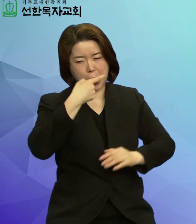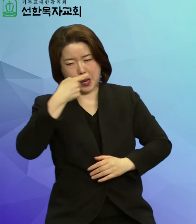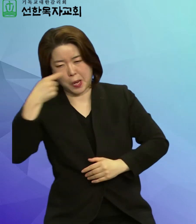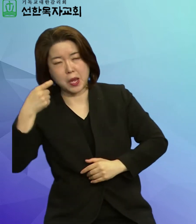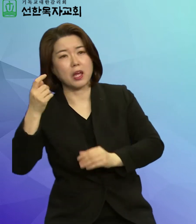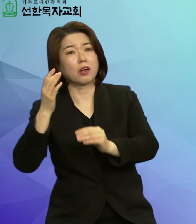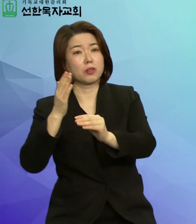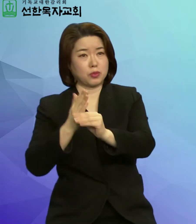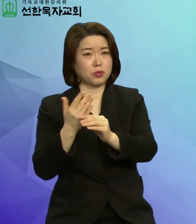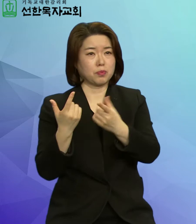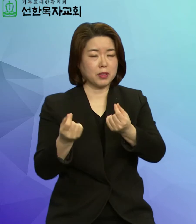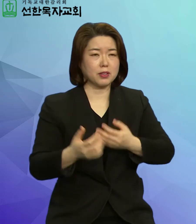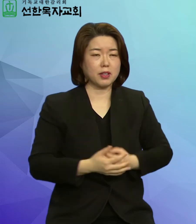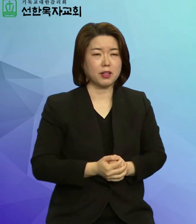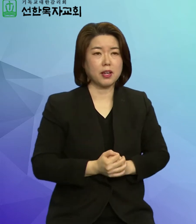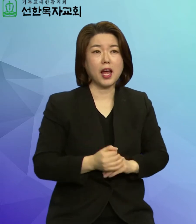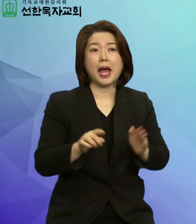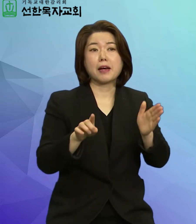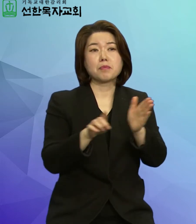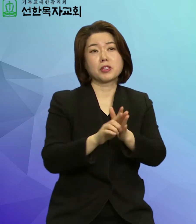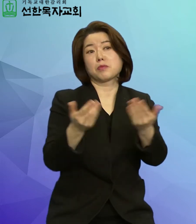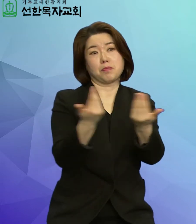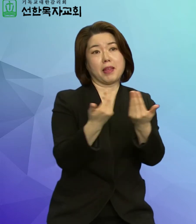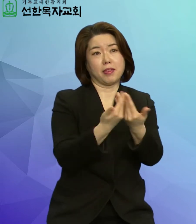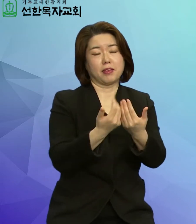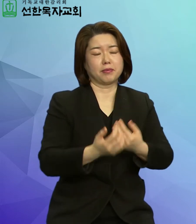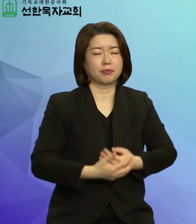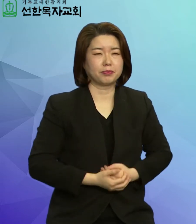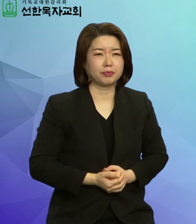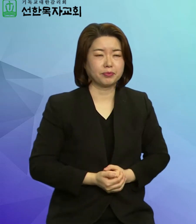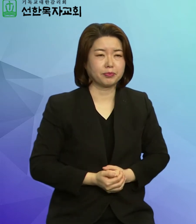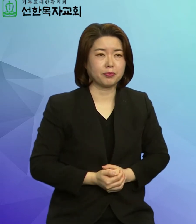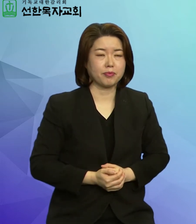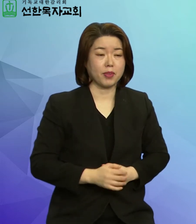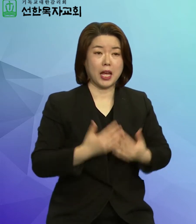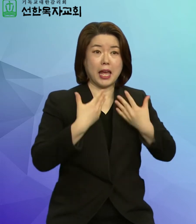이끌어 들어가고 있는 겁니다. 믿음은 정반대입니다.